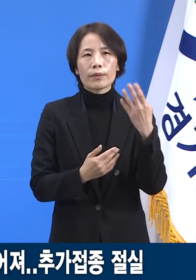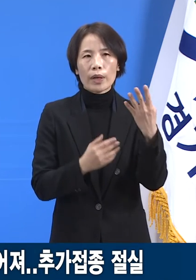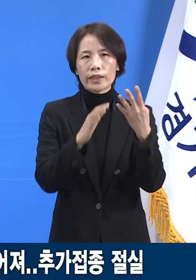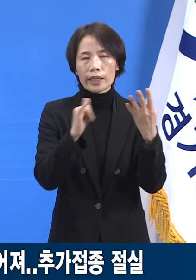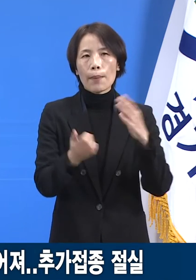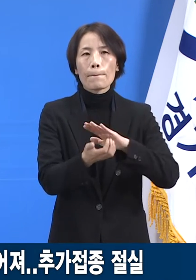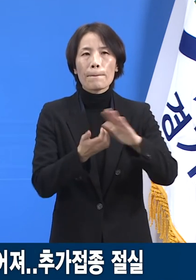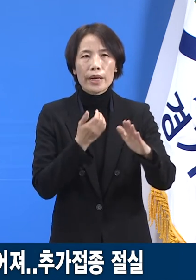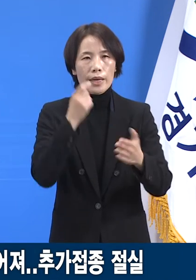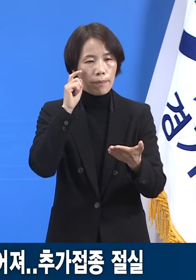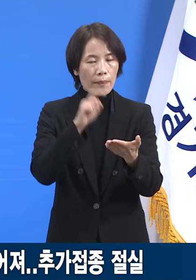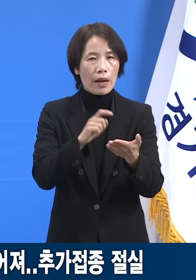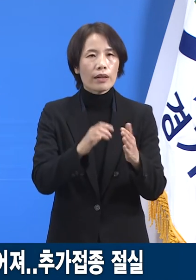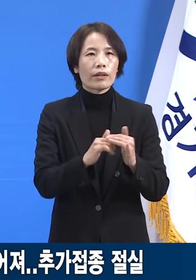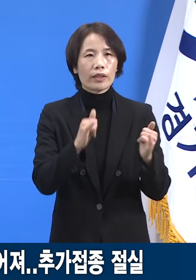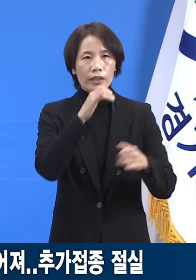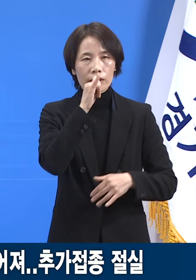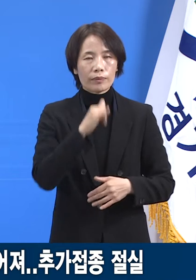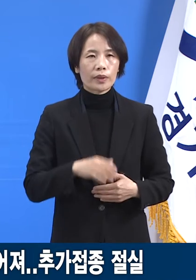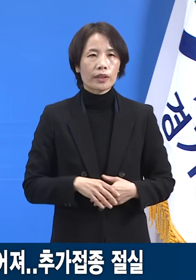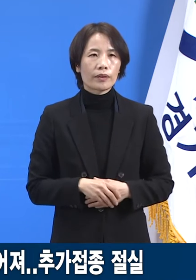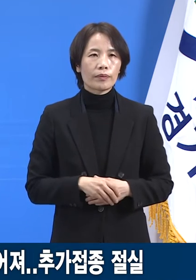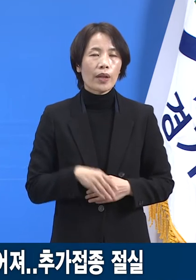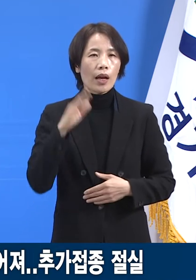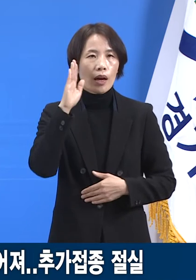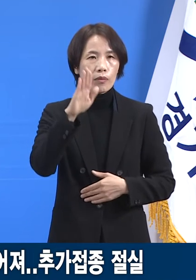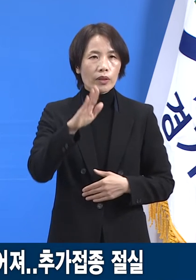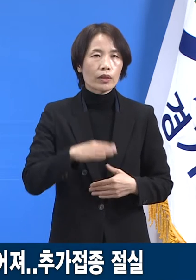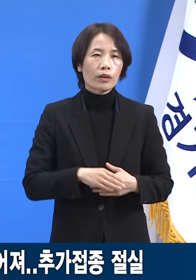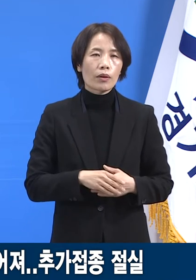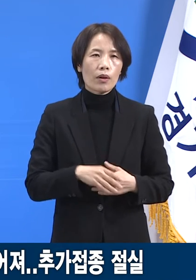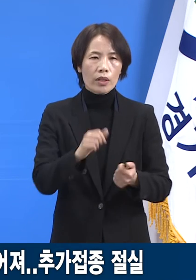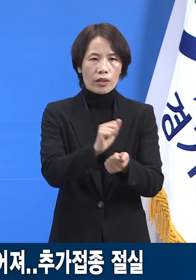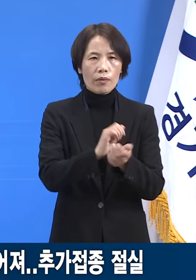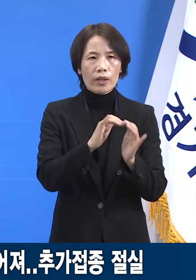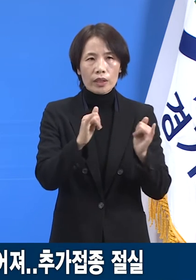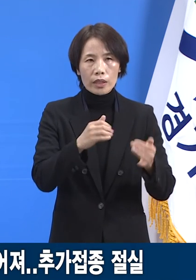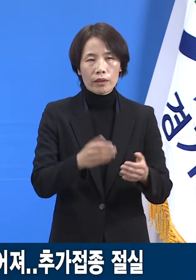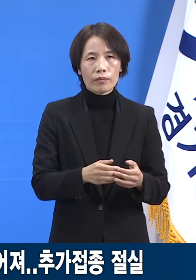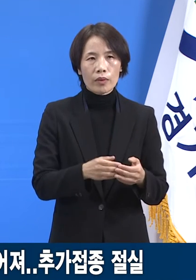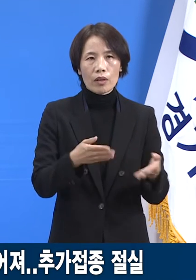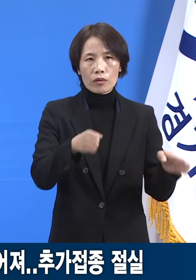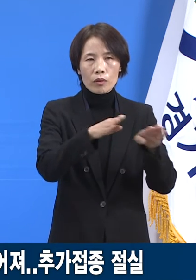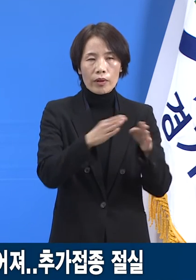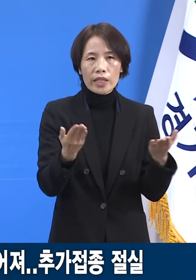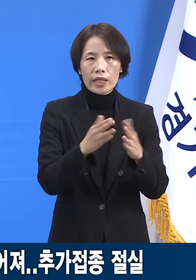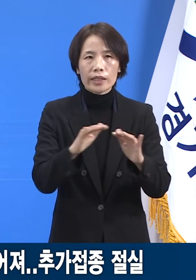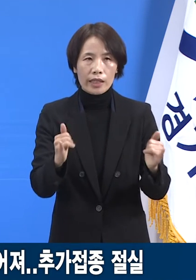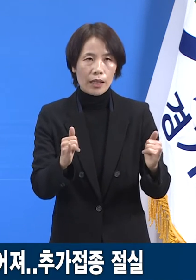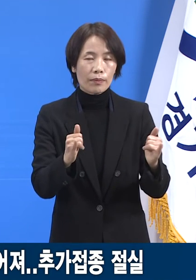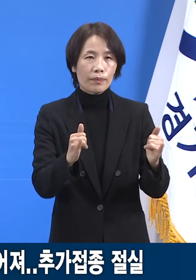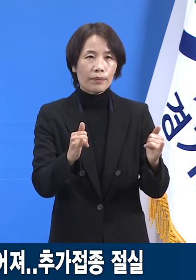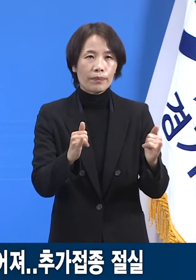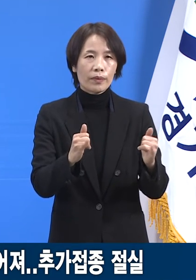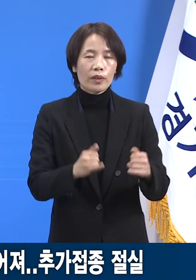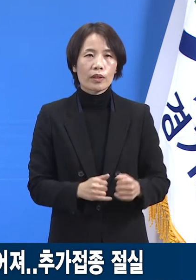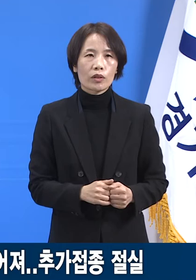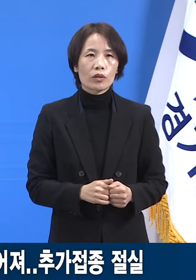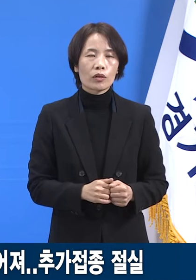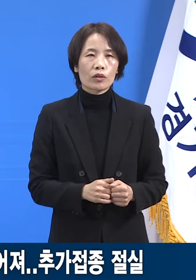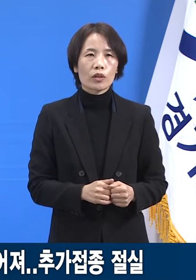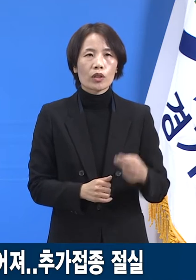확진자를 조기에 발견하였습니다. 앞으로도 감염 취약시설 입소자와 종사자를 대상으로 주의의 선제